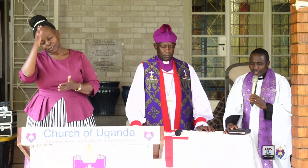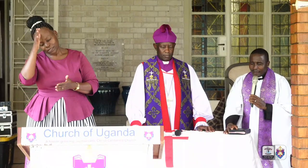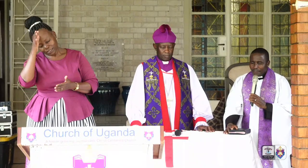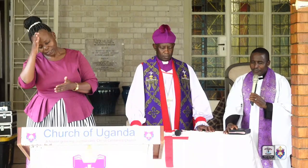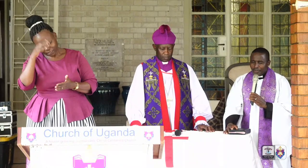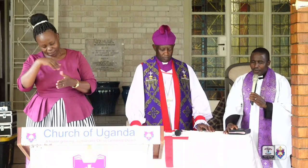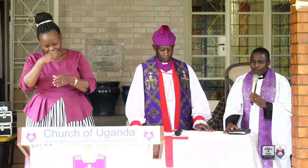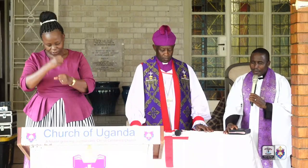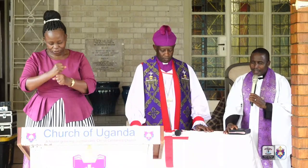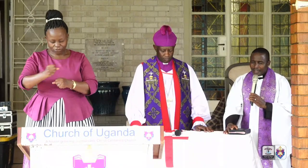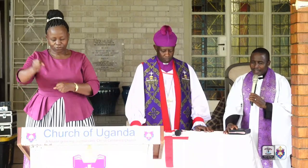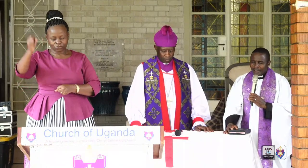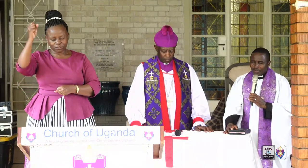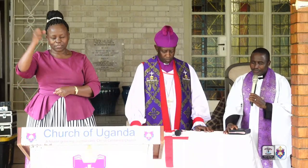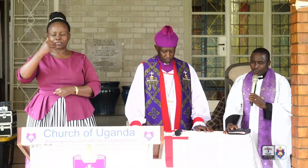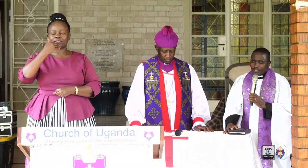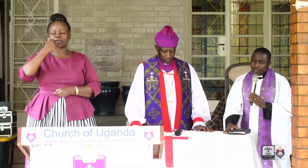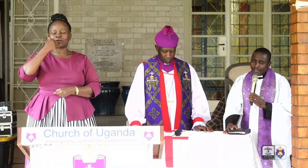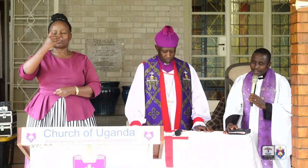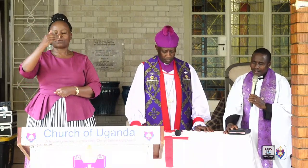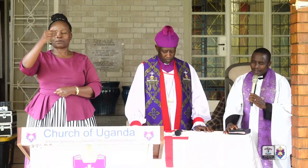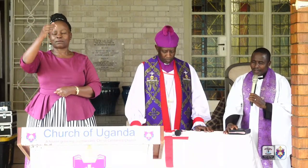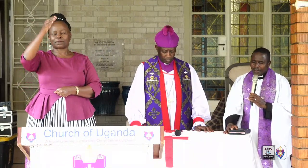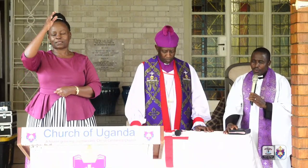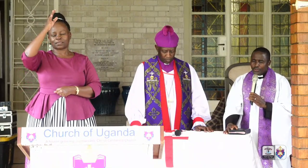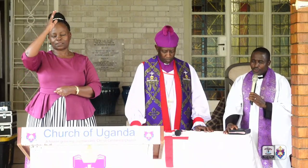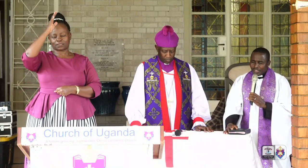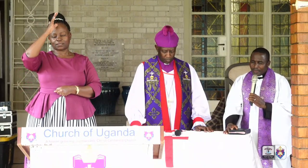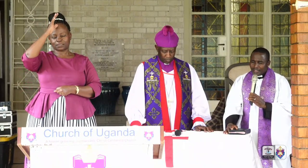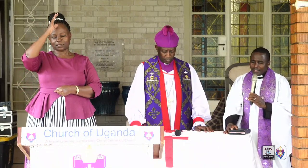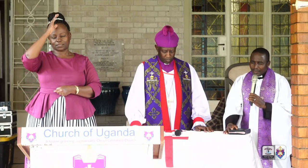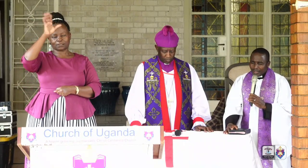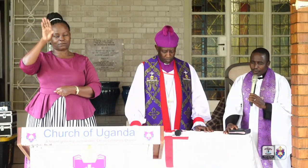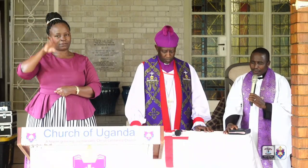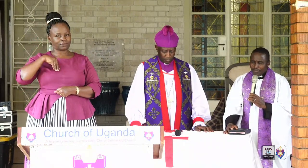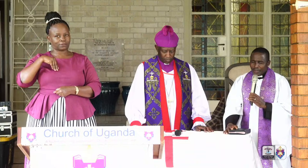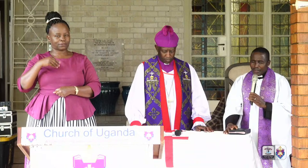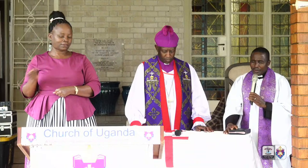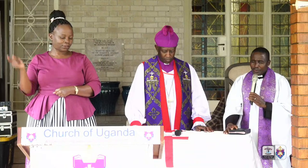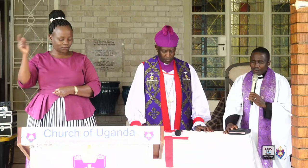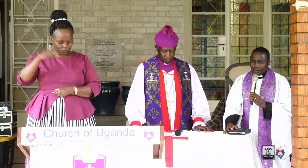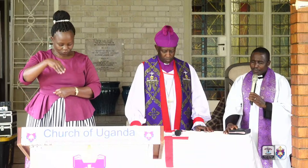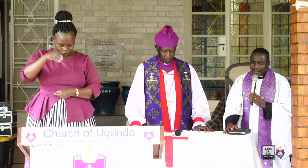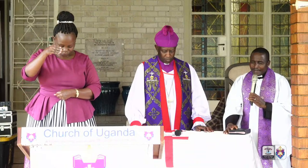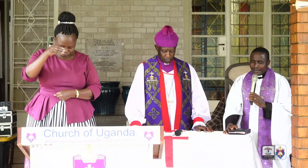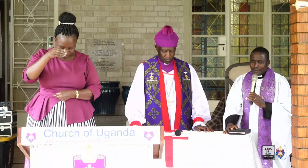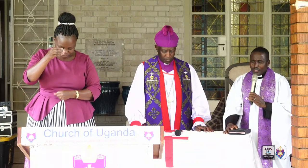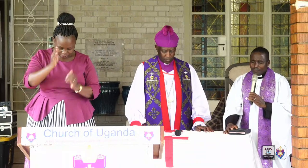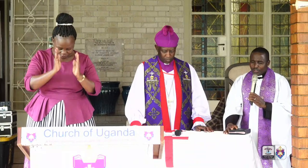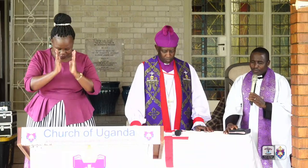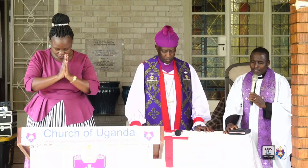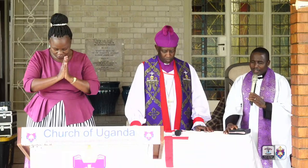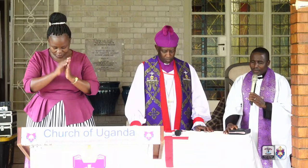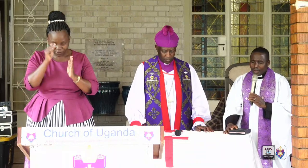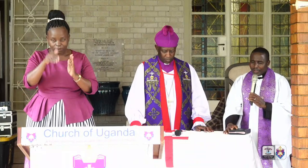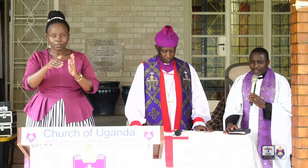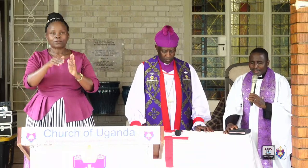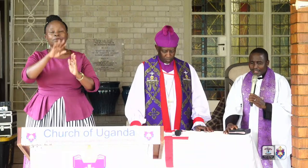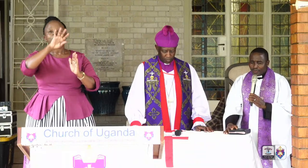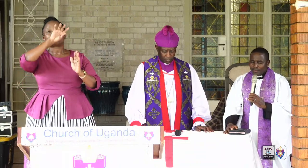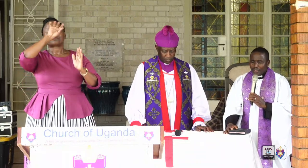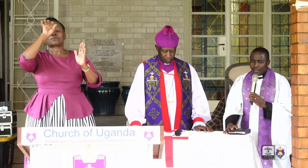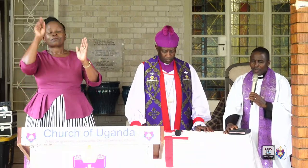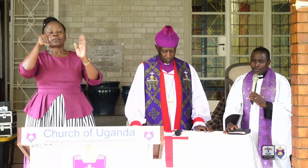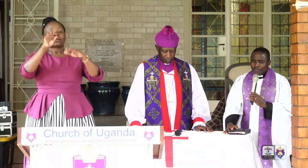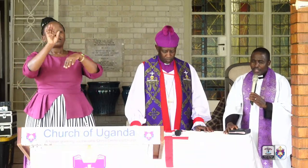tukwesize weebale taata Katonda ffe gwatuganyiza okujja okusaba taata kabaka wano ku palace Archbishop taata kabaka ekkanisa